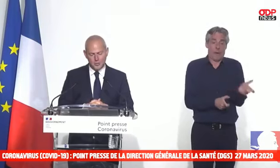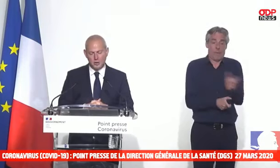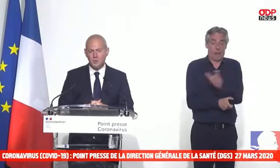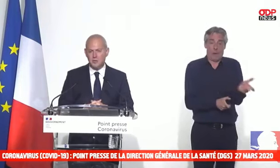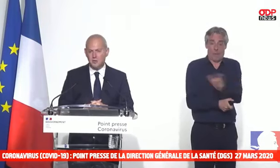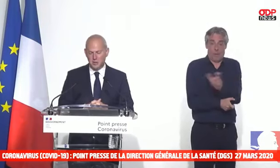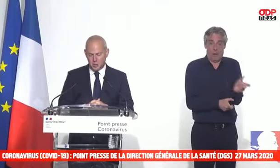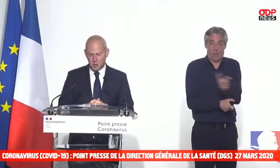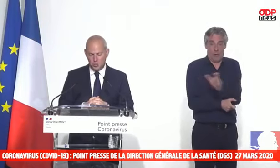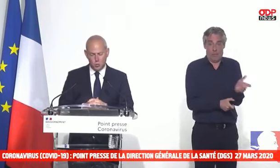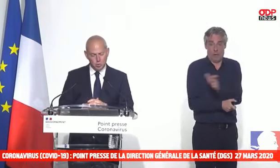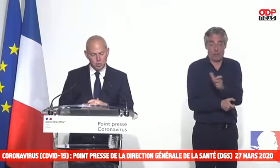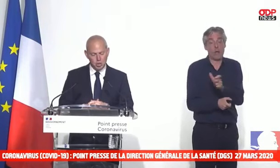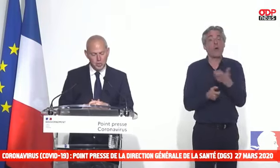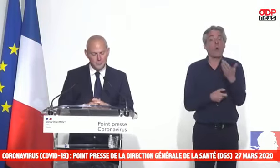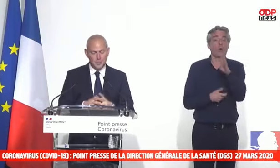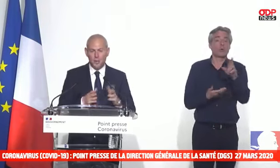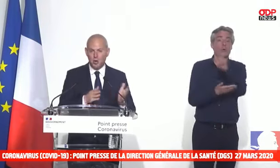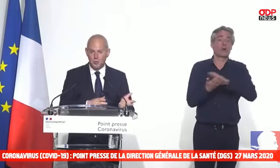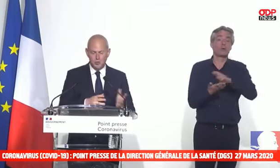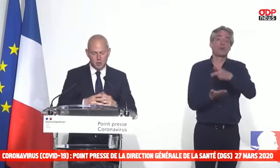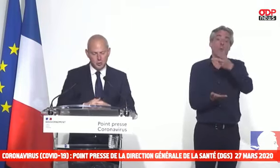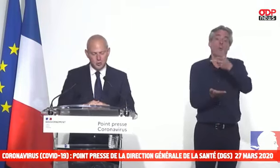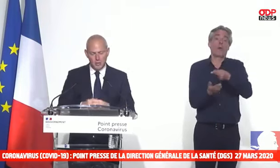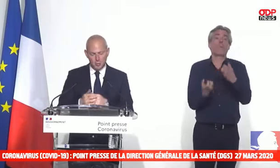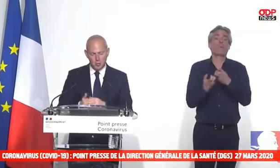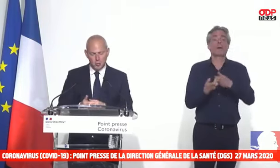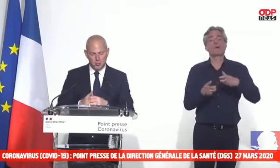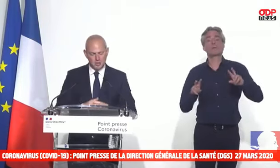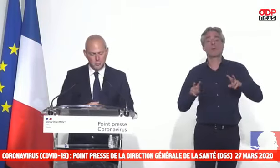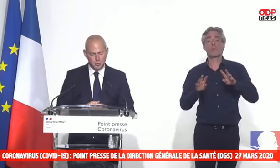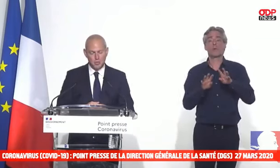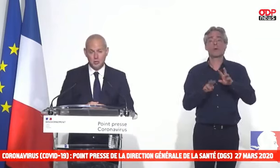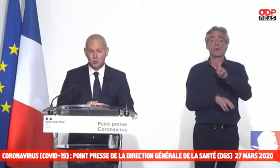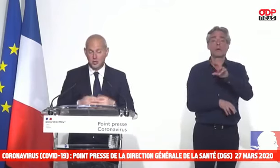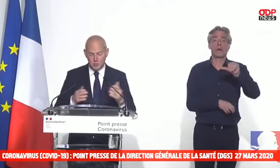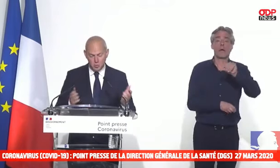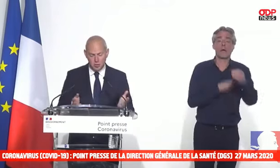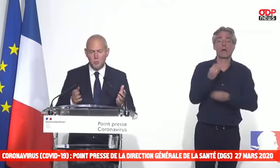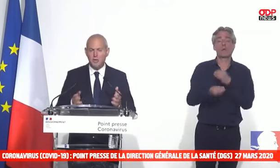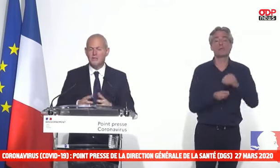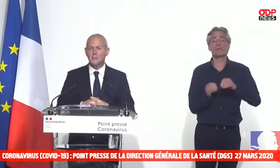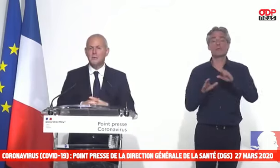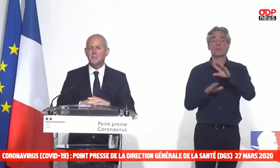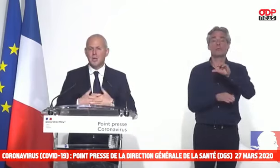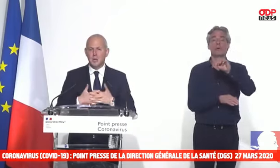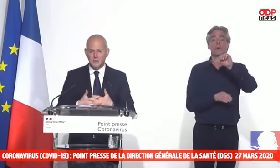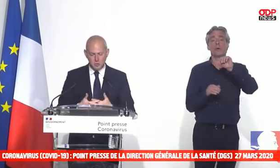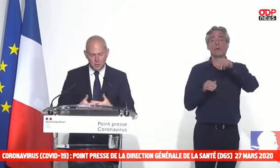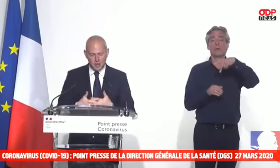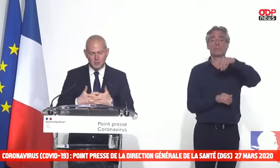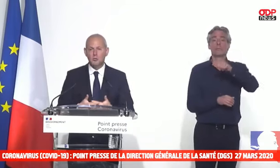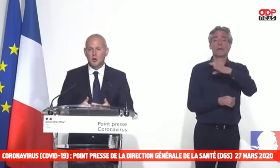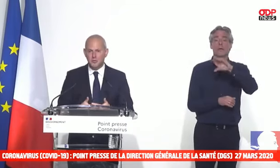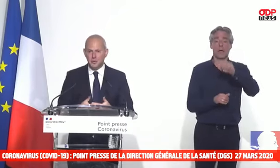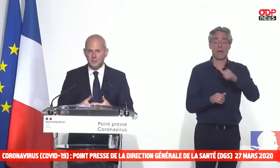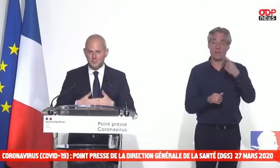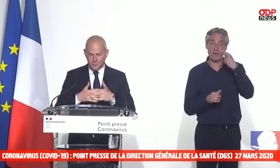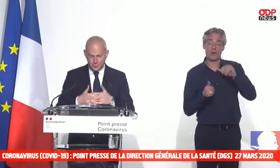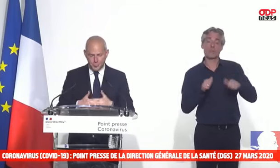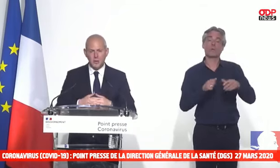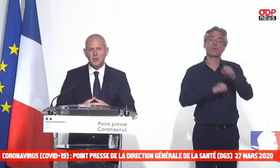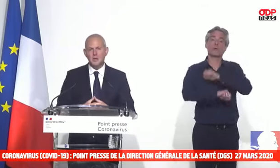des transferts de patients vers des régions moins touchées, comme l'Auvergne-Rhône-Alpes ou Provence-Alpes-Côte d'Azur. Et c'est aussi le principe des opérations